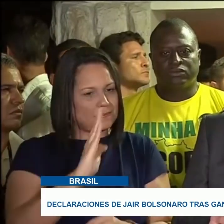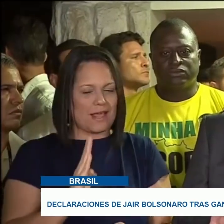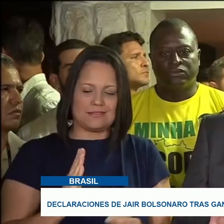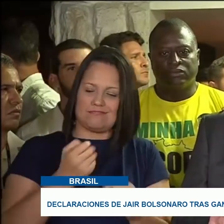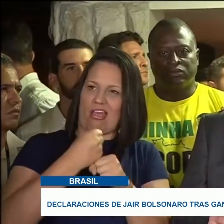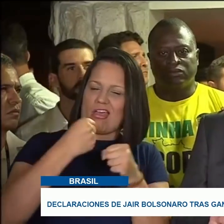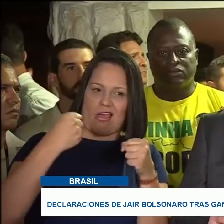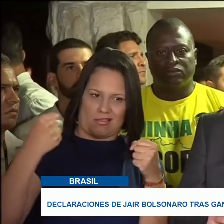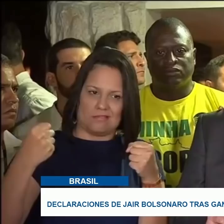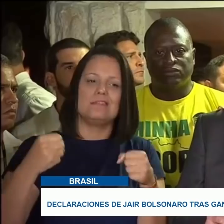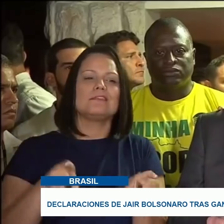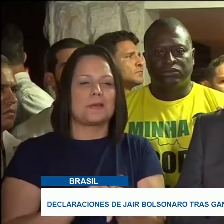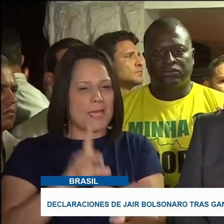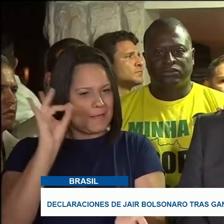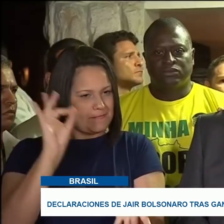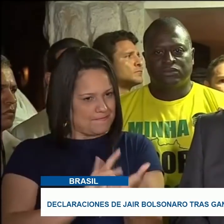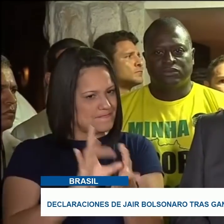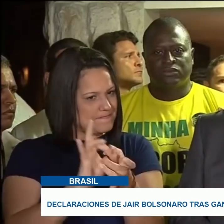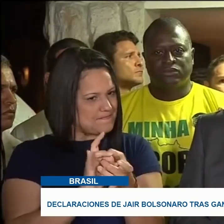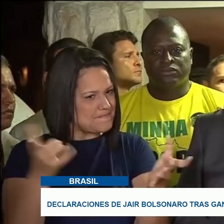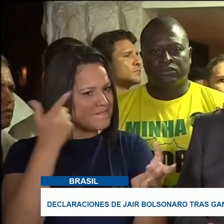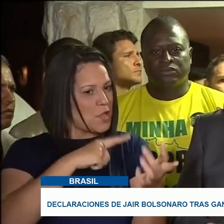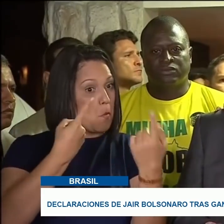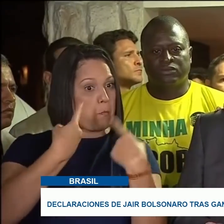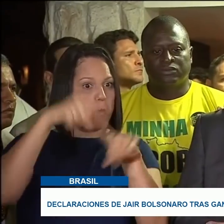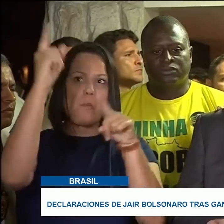Dios. La verdad